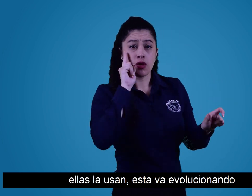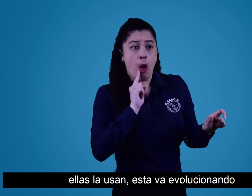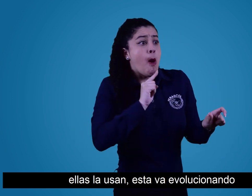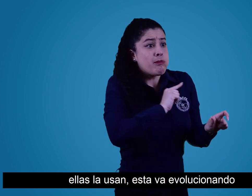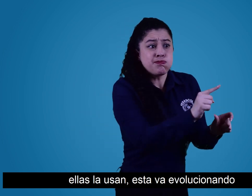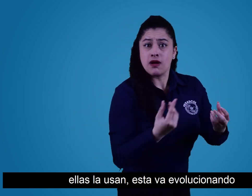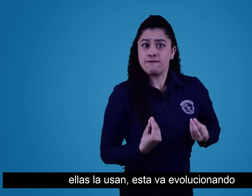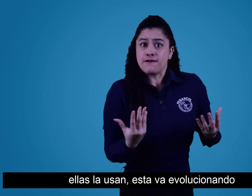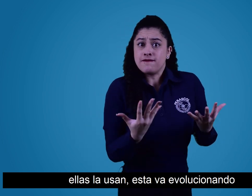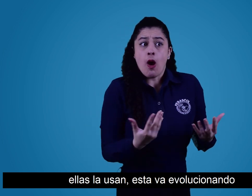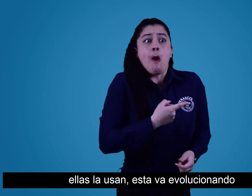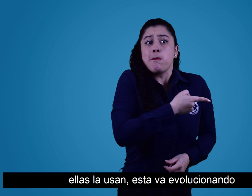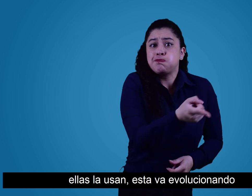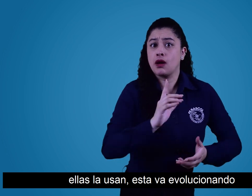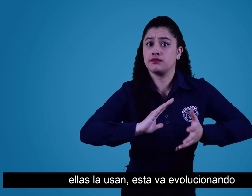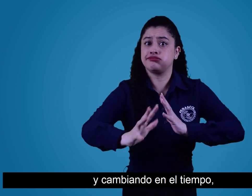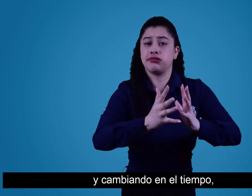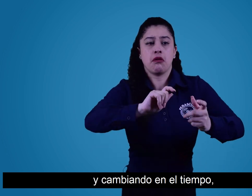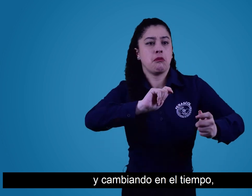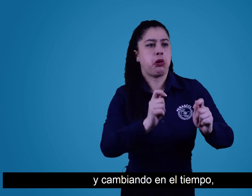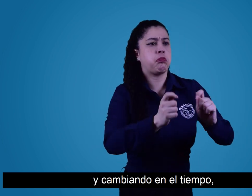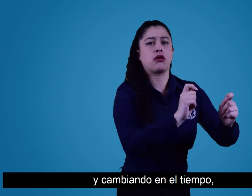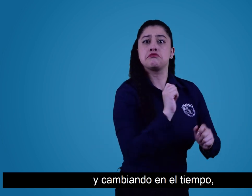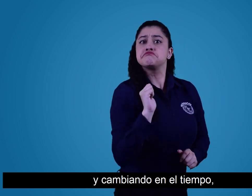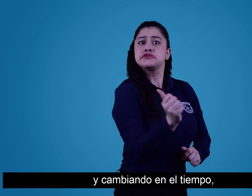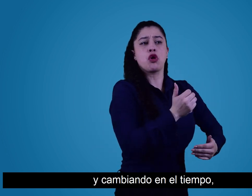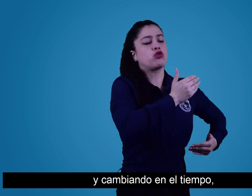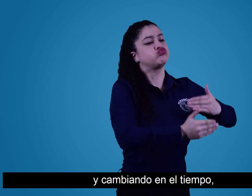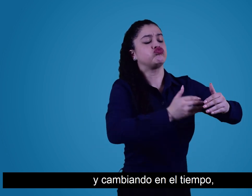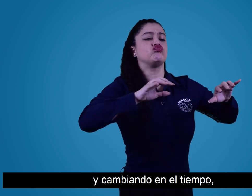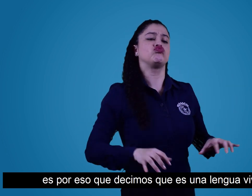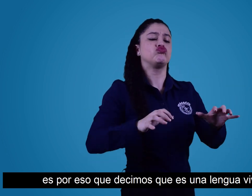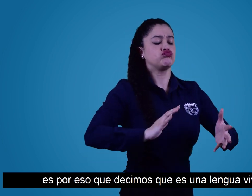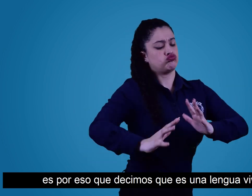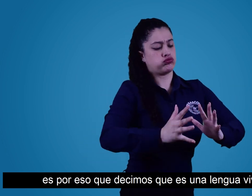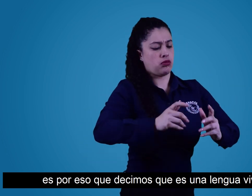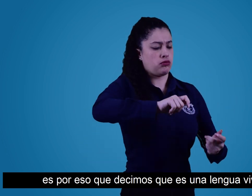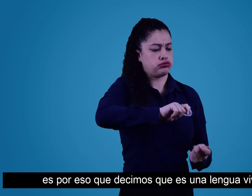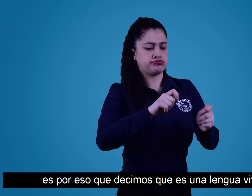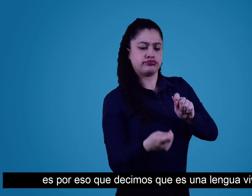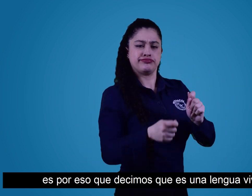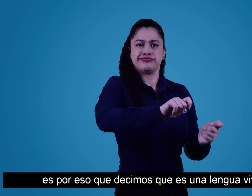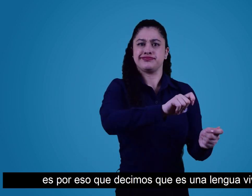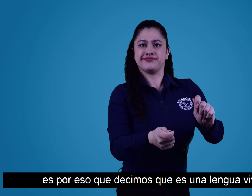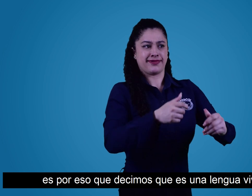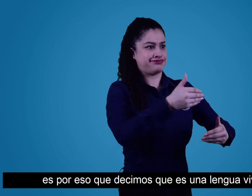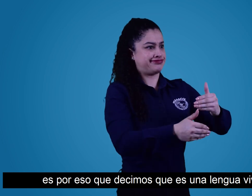usan. Esta va evolucionando y cambiando en el tiempo. Es por eso que decimos que es una lengua viva,